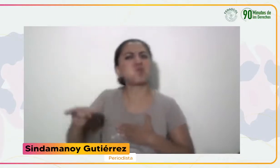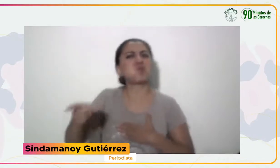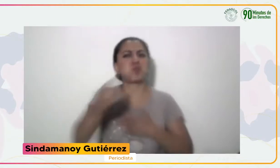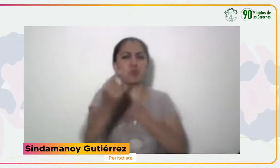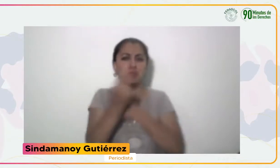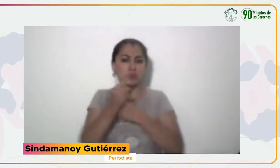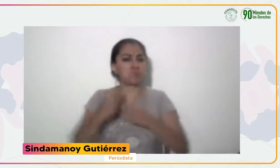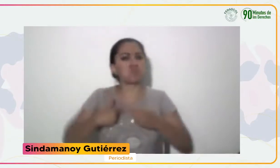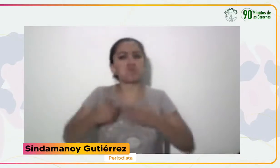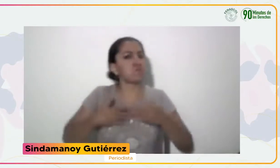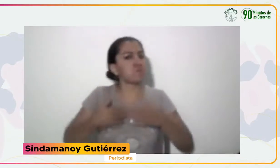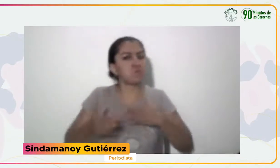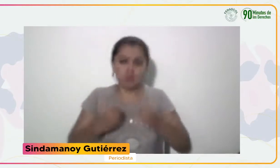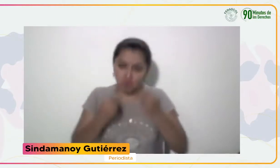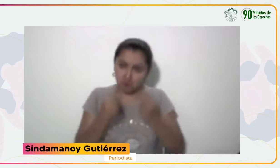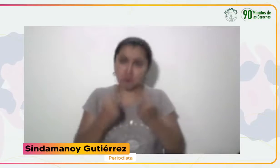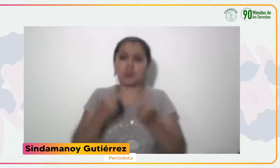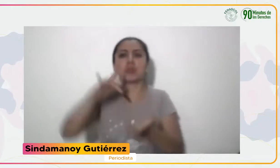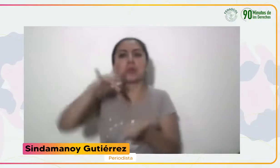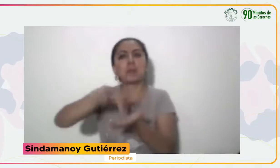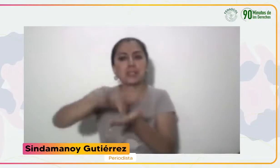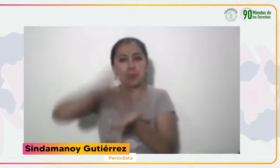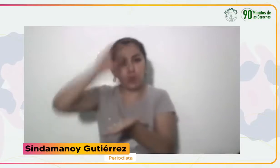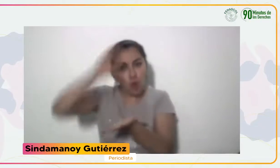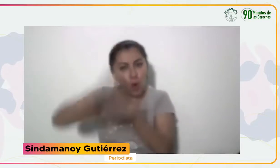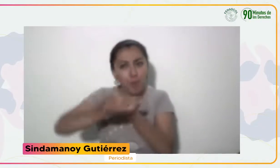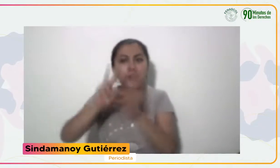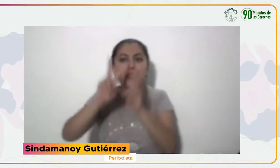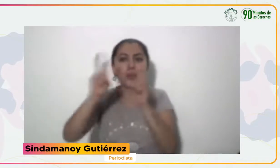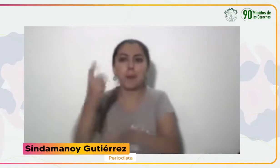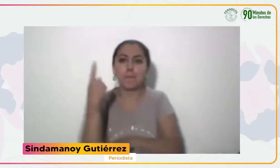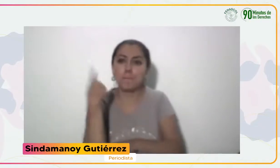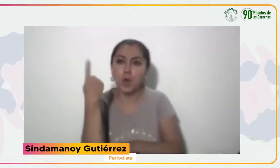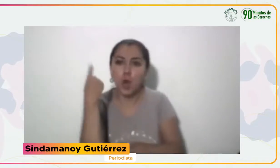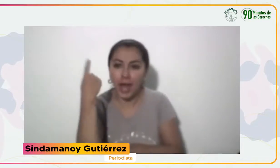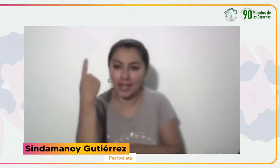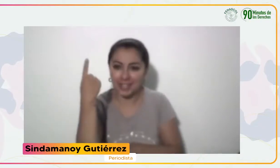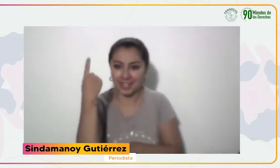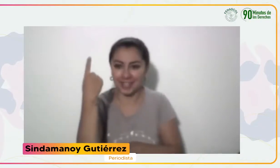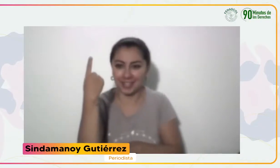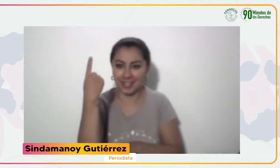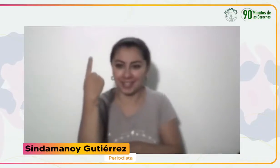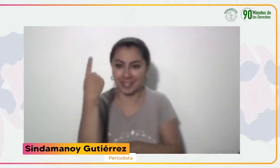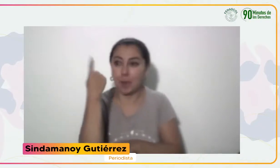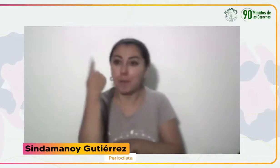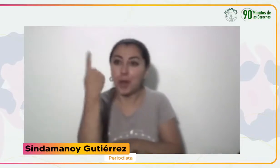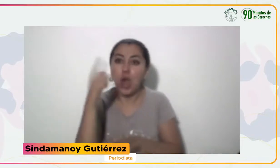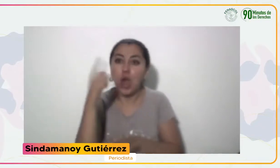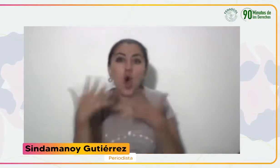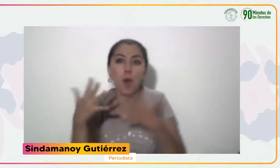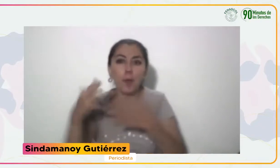me ha pasado. Por más que pongo videos, me siguen criticando, pero sigo dando mi opinión